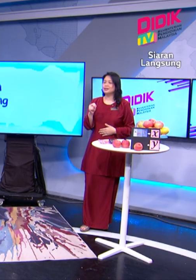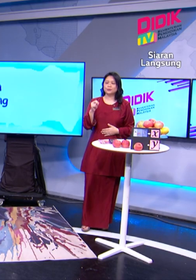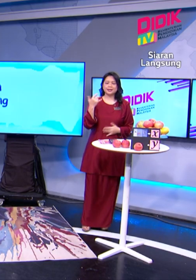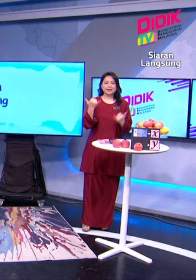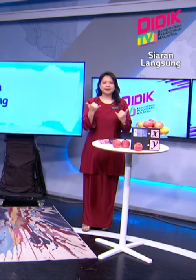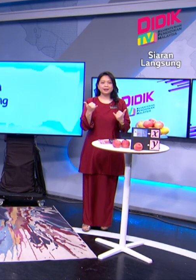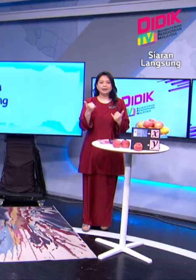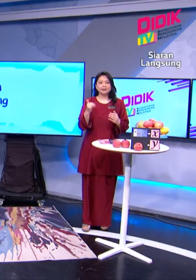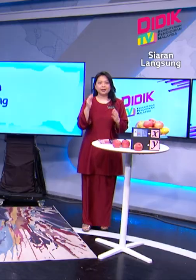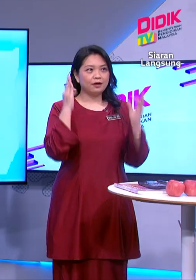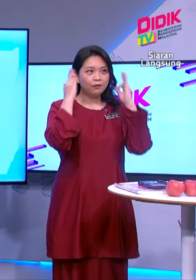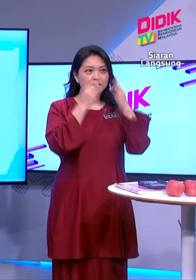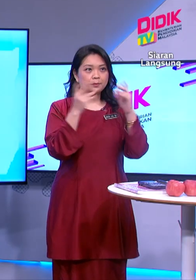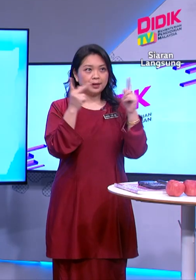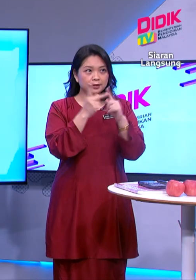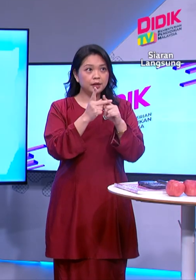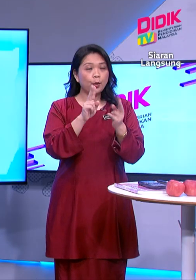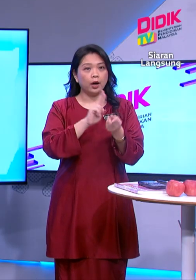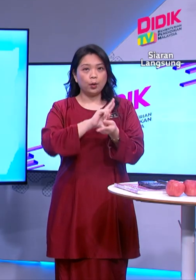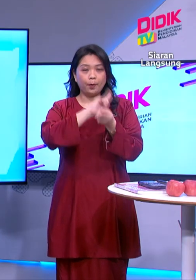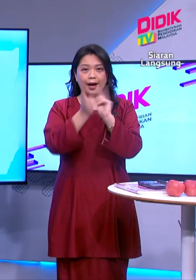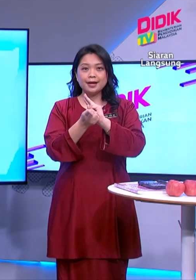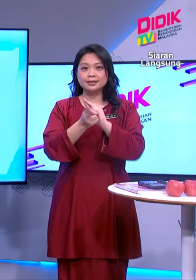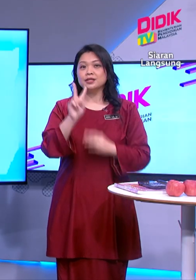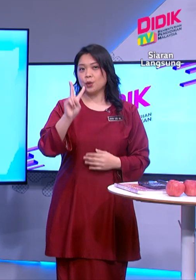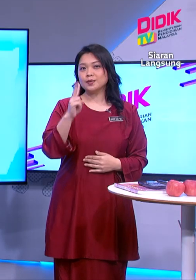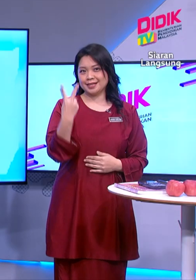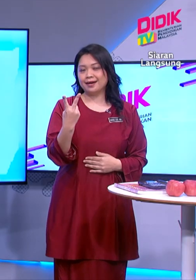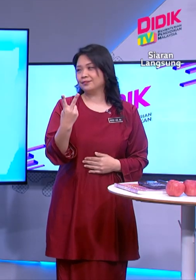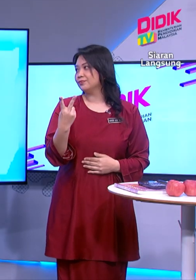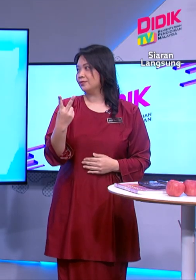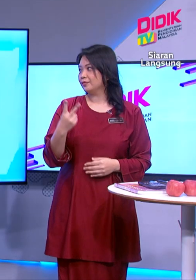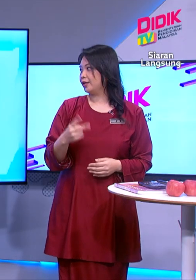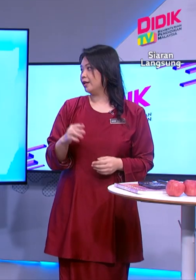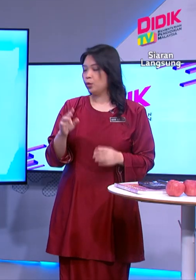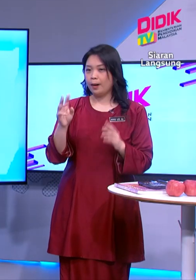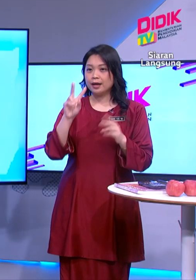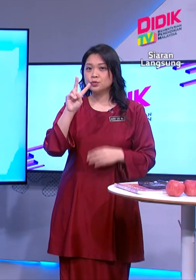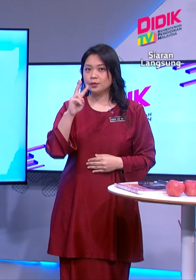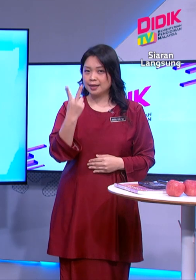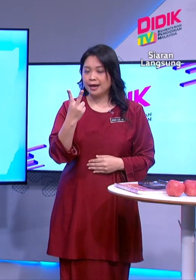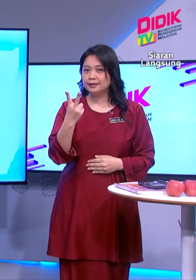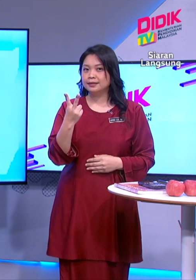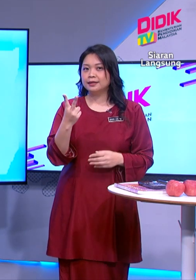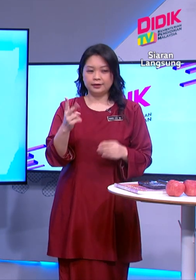Sekarang kita akan fokus pada upahan songsang Oke bahan songsang